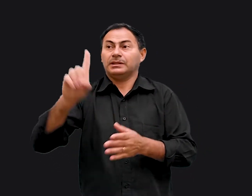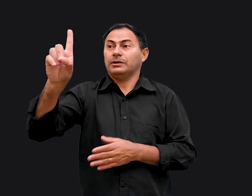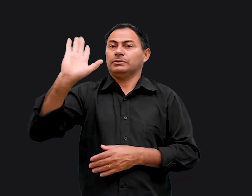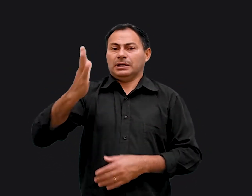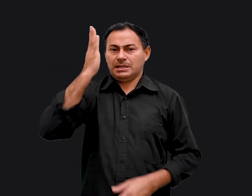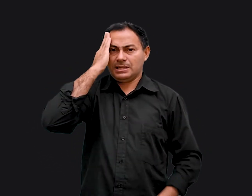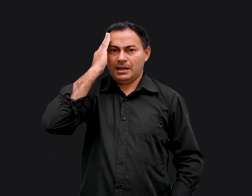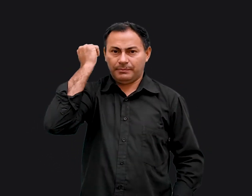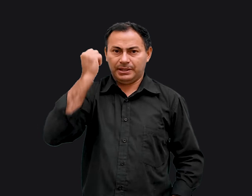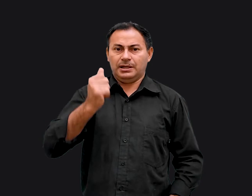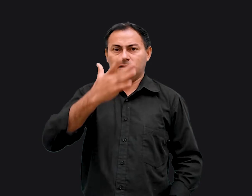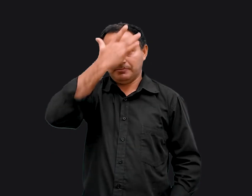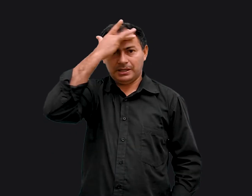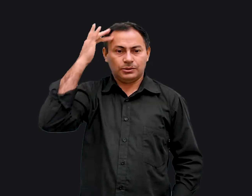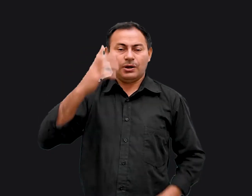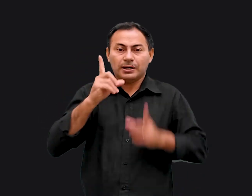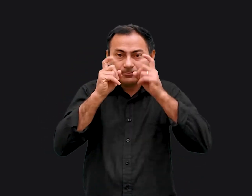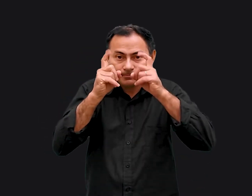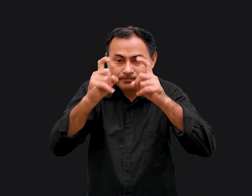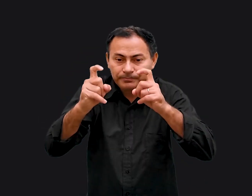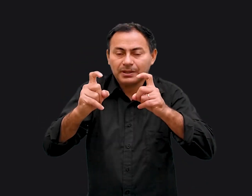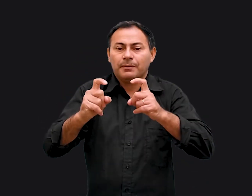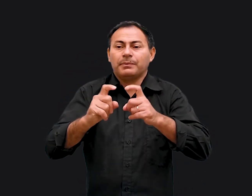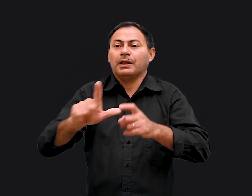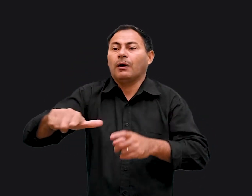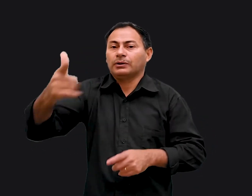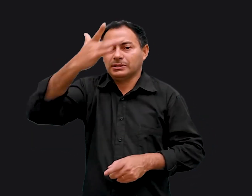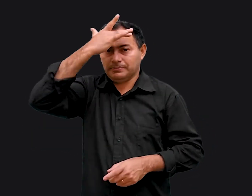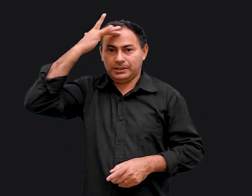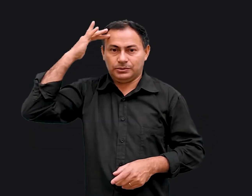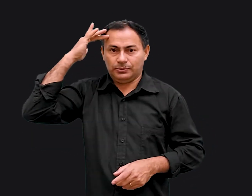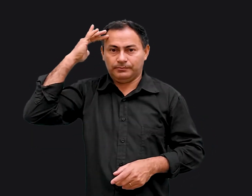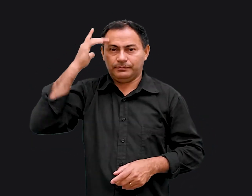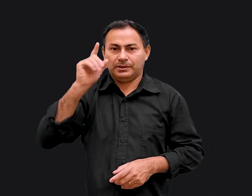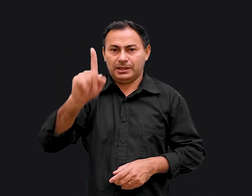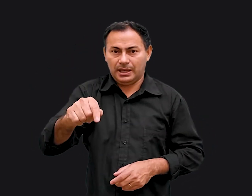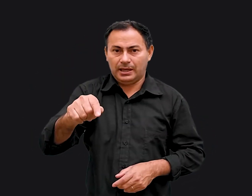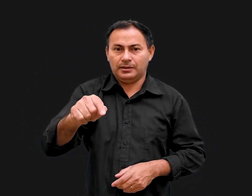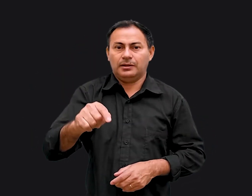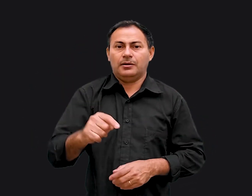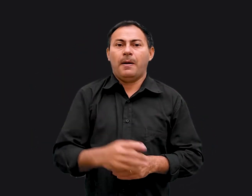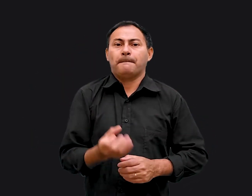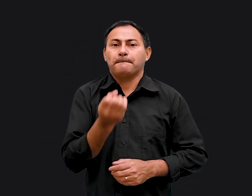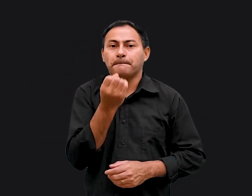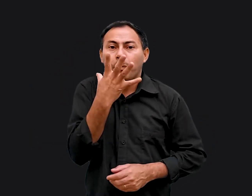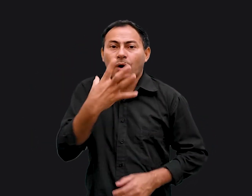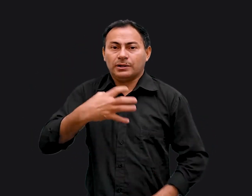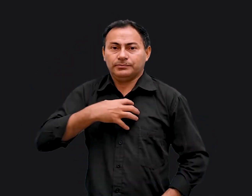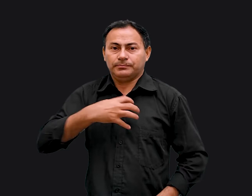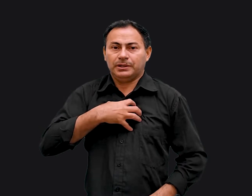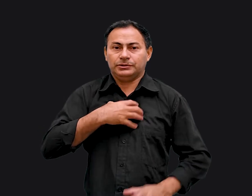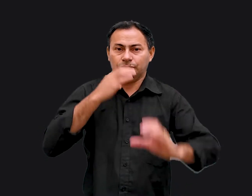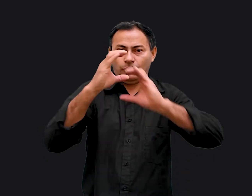Deus já sabia que as pessoas se interessavam pelas outras pessoas e que essa é uma boa maneira de se